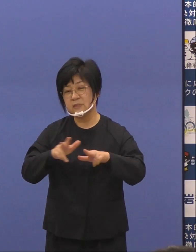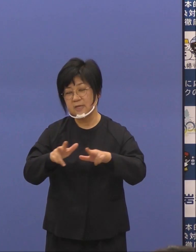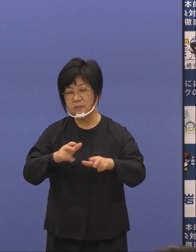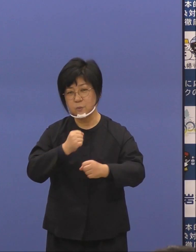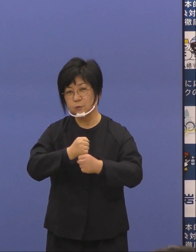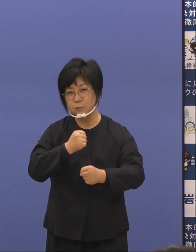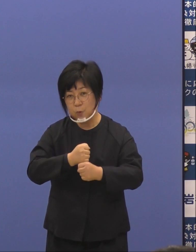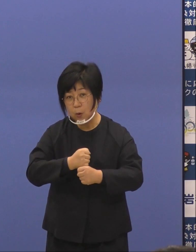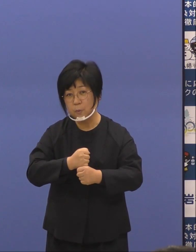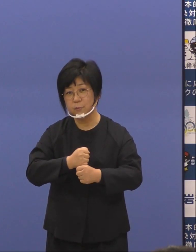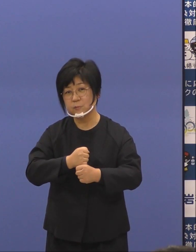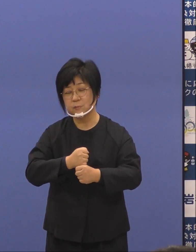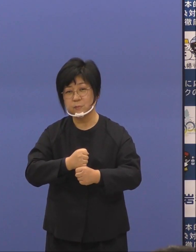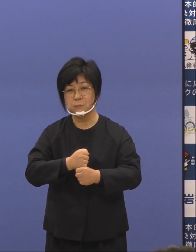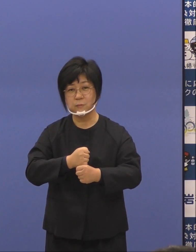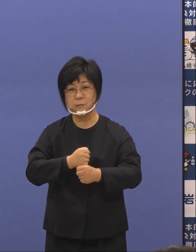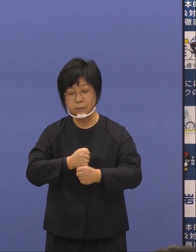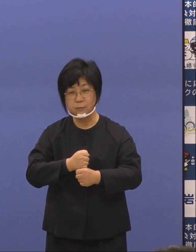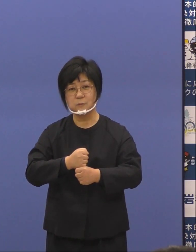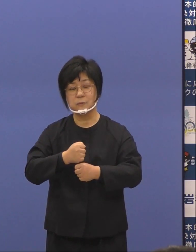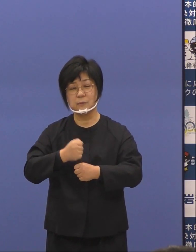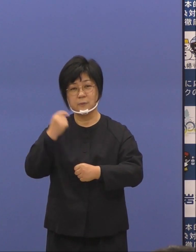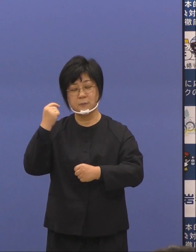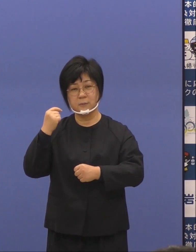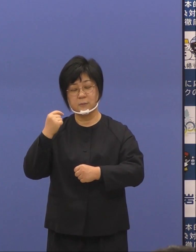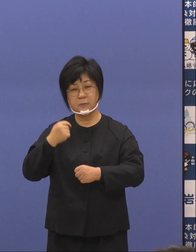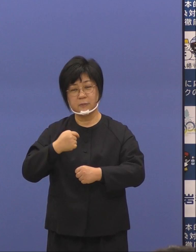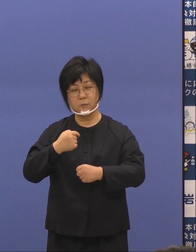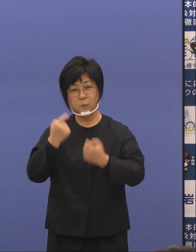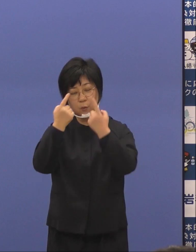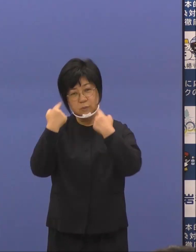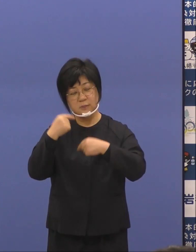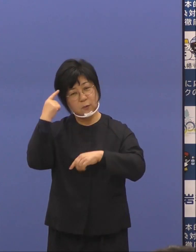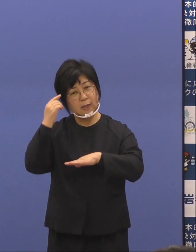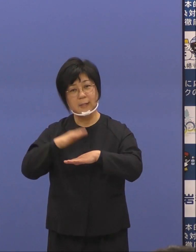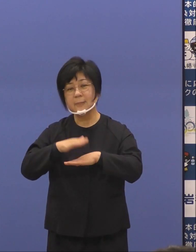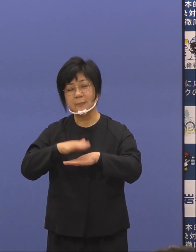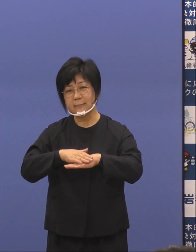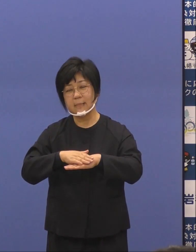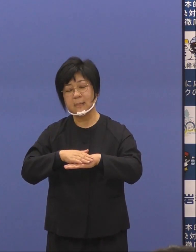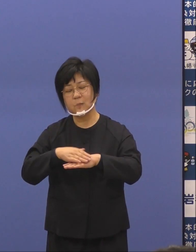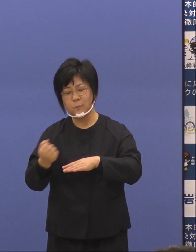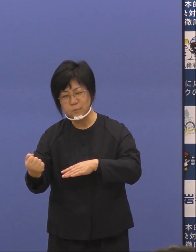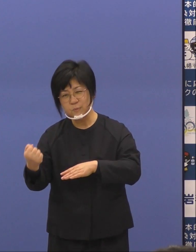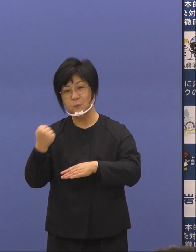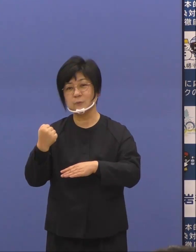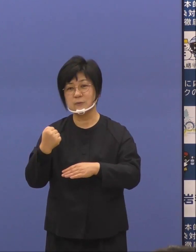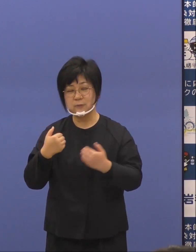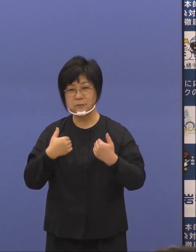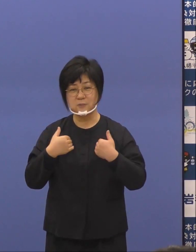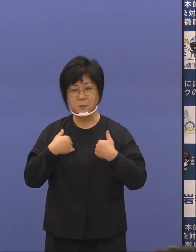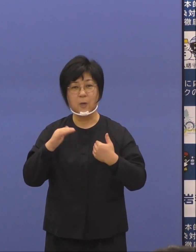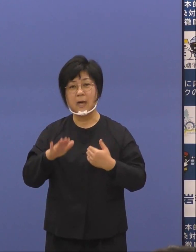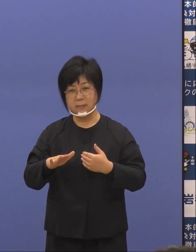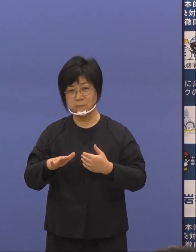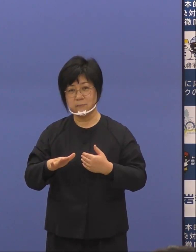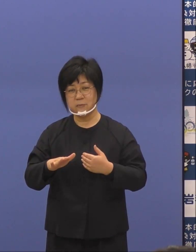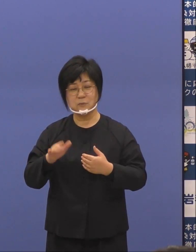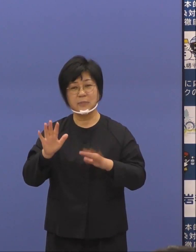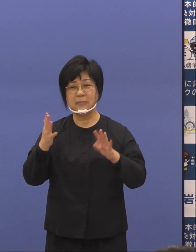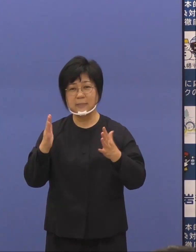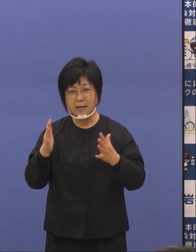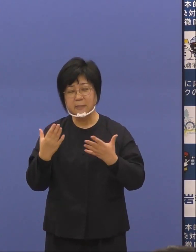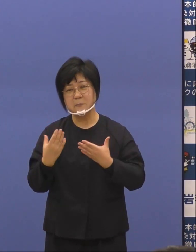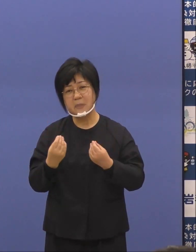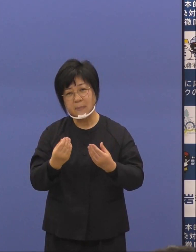ような動きが、強くなっていかないと、あの昔ながらの組織力っていうのが、